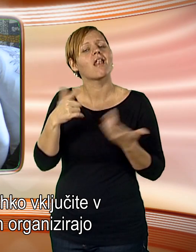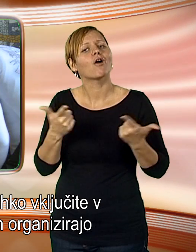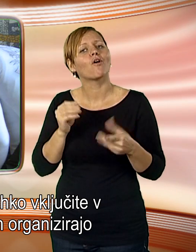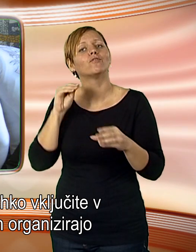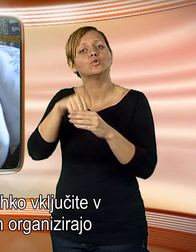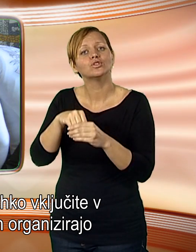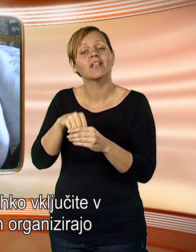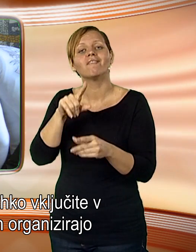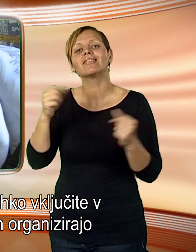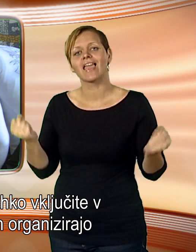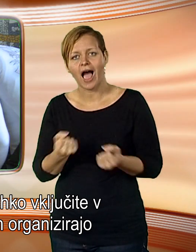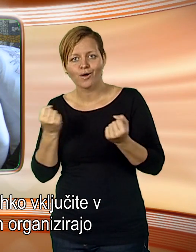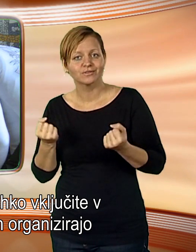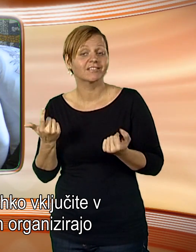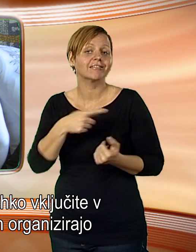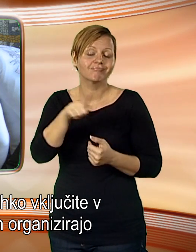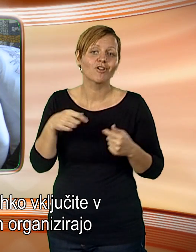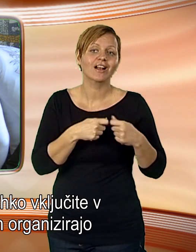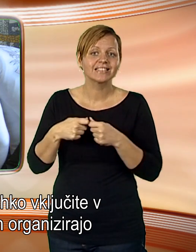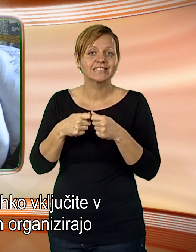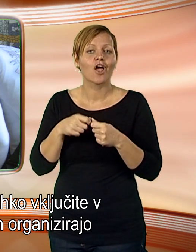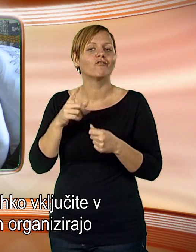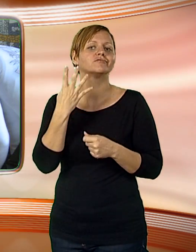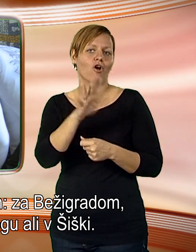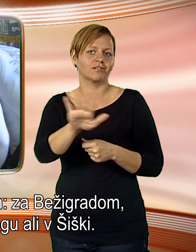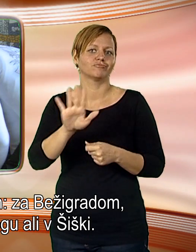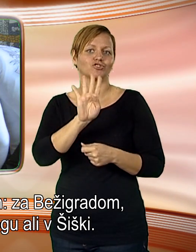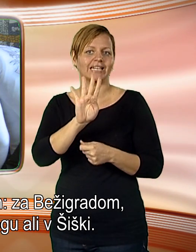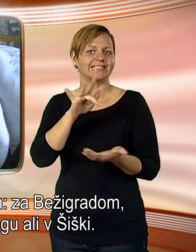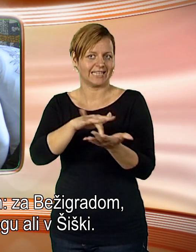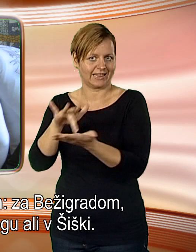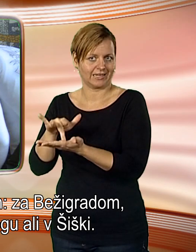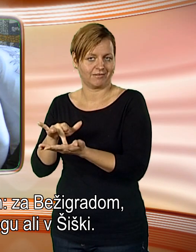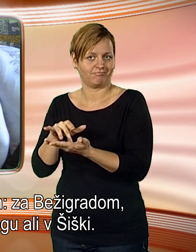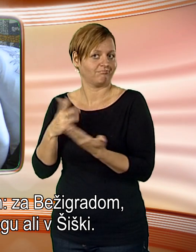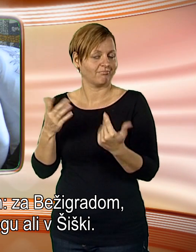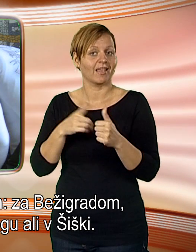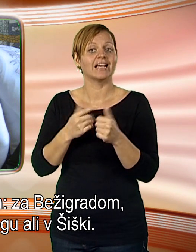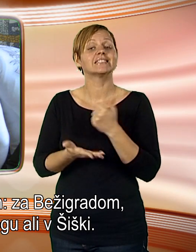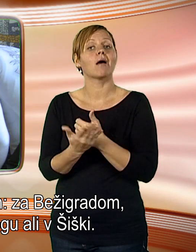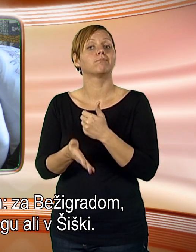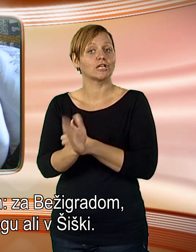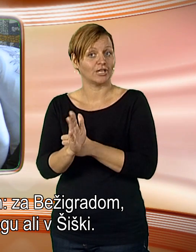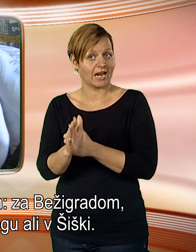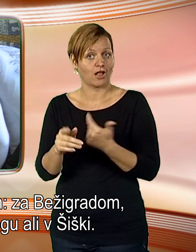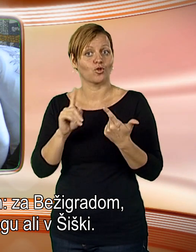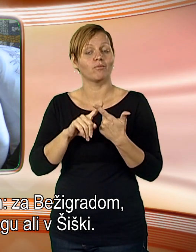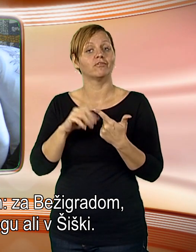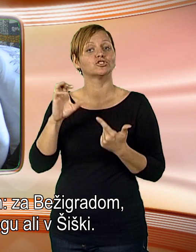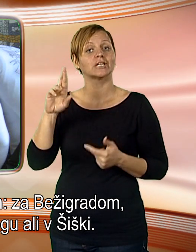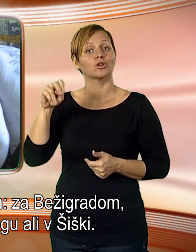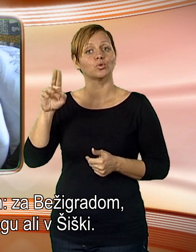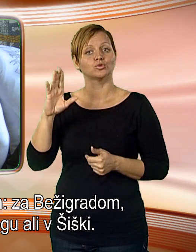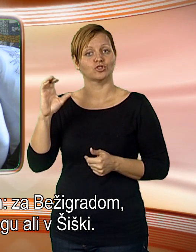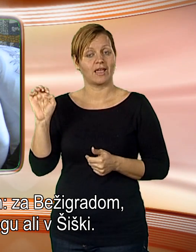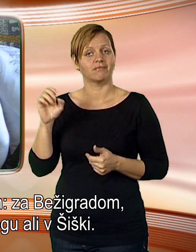Brezplačno se lahko vključite v dejavnosti, ki jih organizirajo v svojih 4 centrih: za Bežigradom, v Črnučah, Zalogu ali